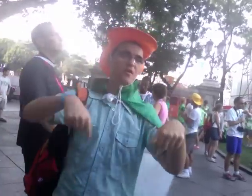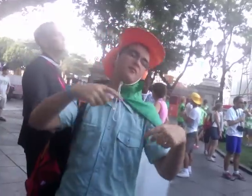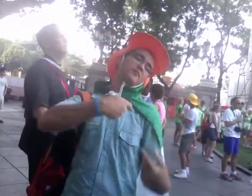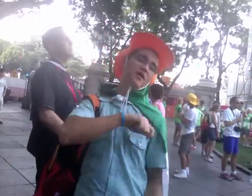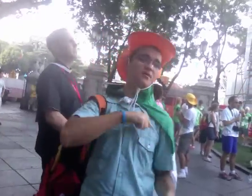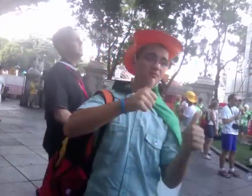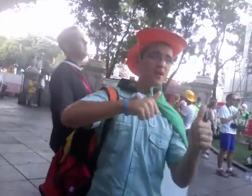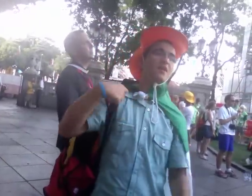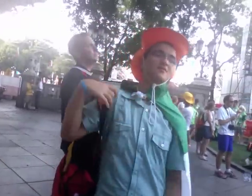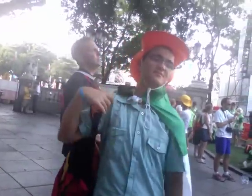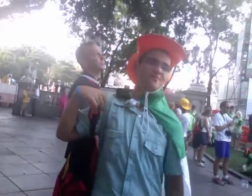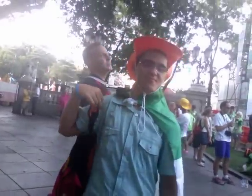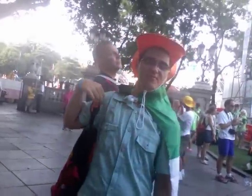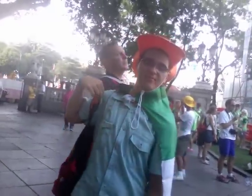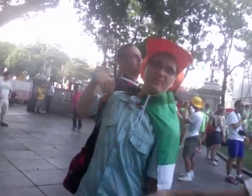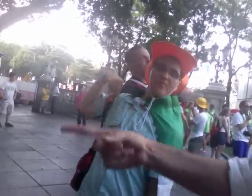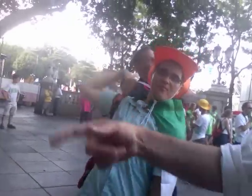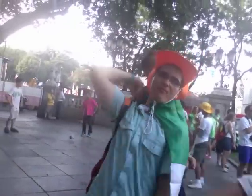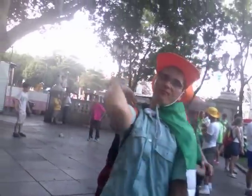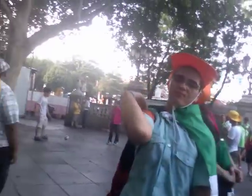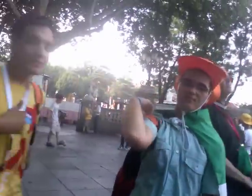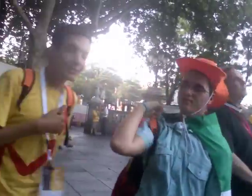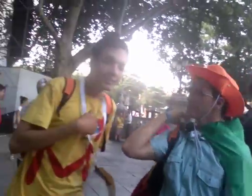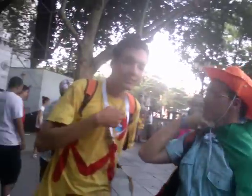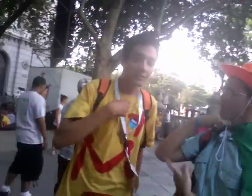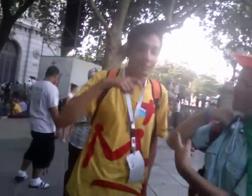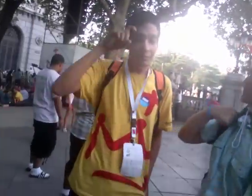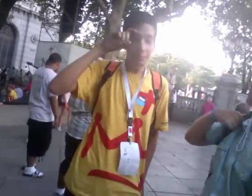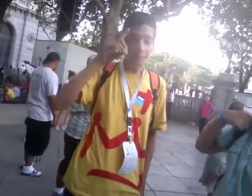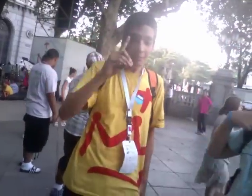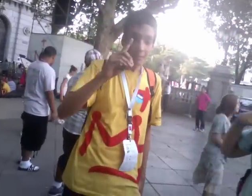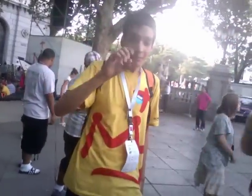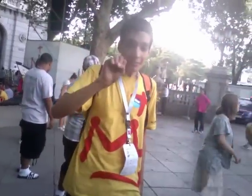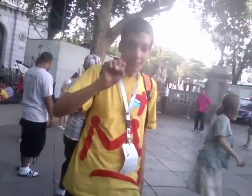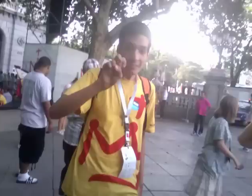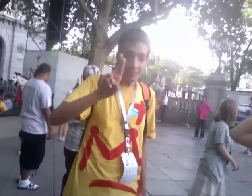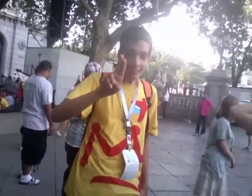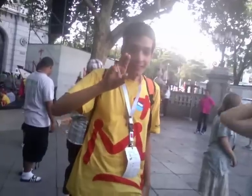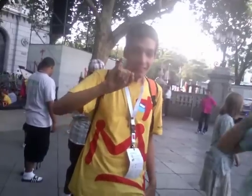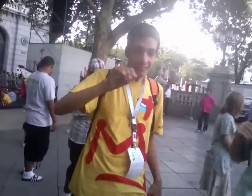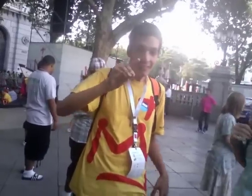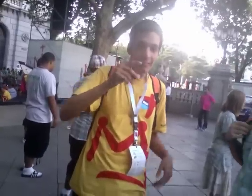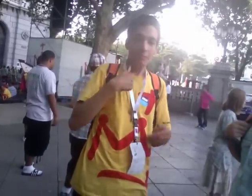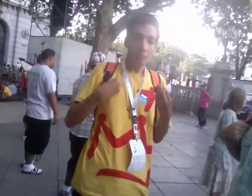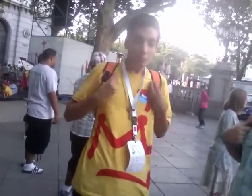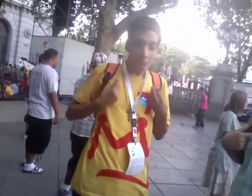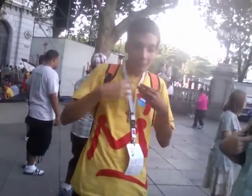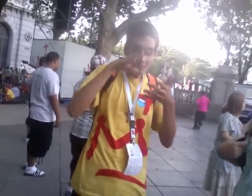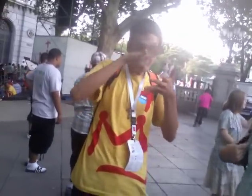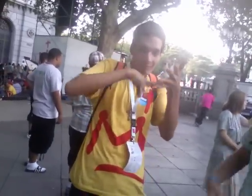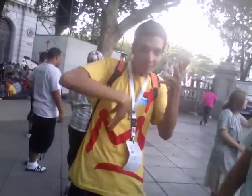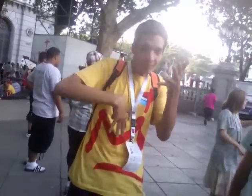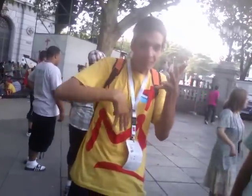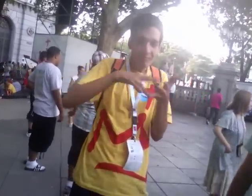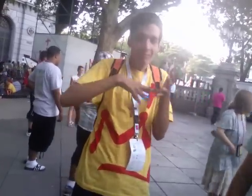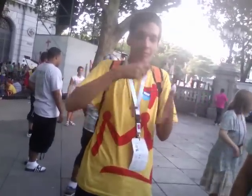a este estreno, ¿no? Bueno, ¿qué es lo que vamos a escuchar ahora? ¿Cuál es la fanfarria que vais a tocar ahora y qué es lo que